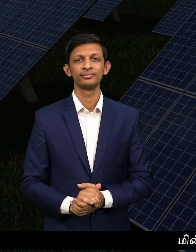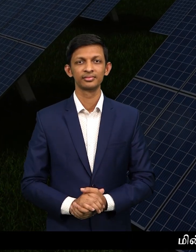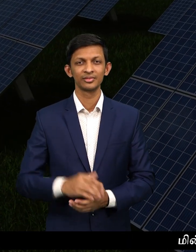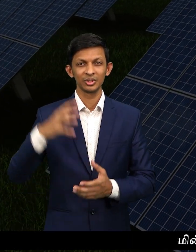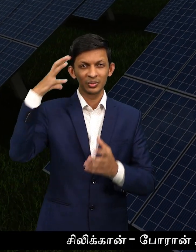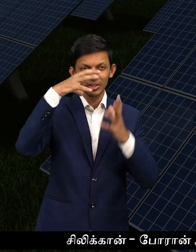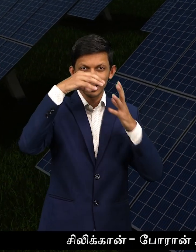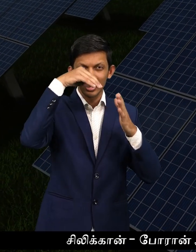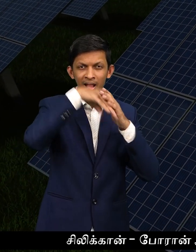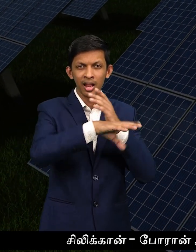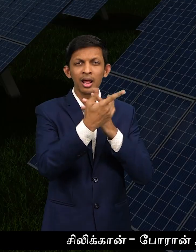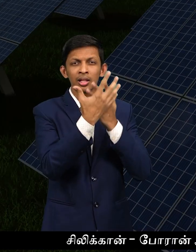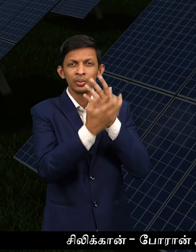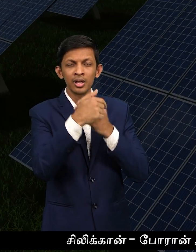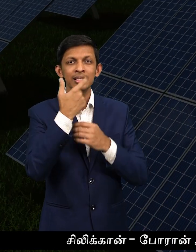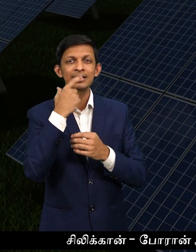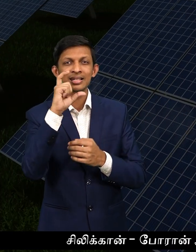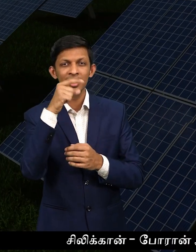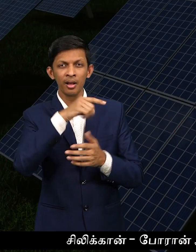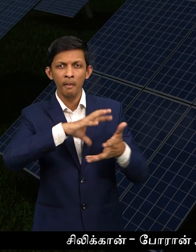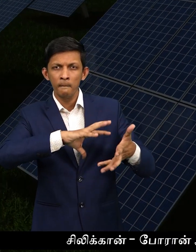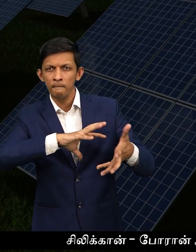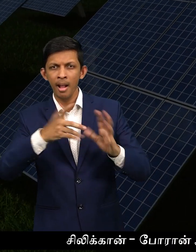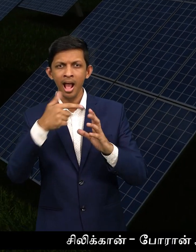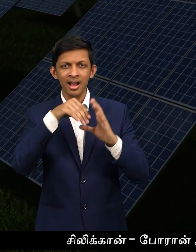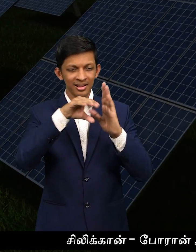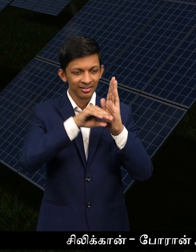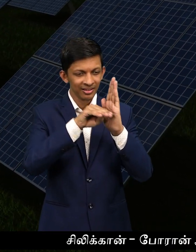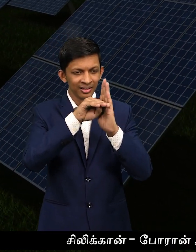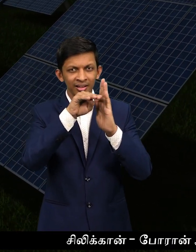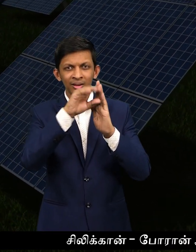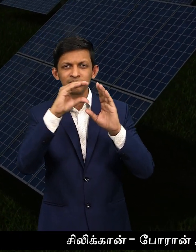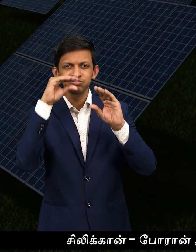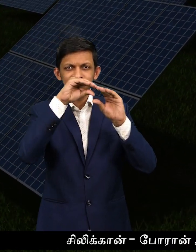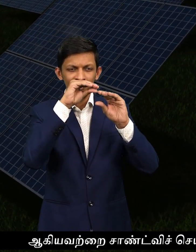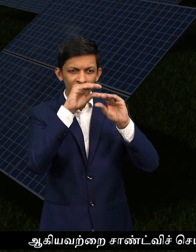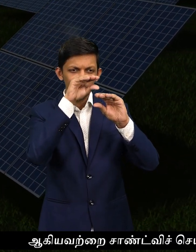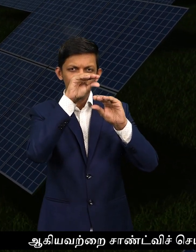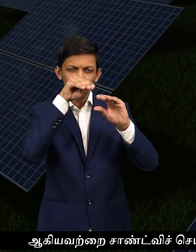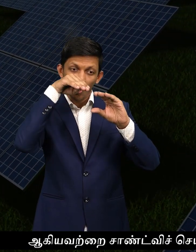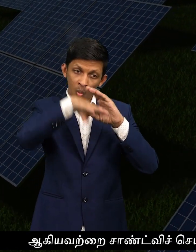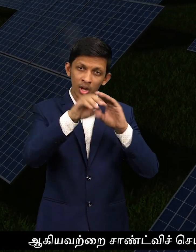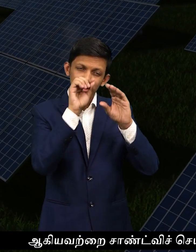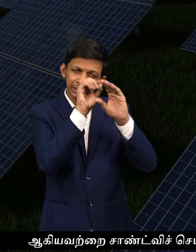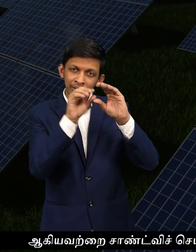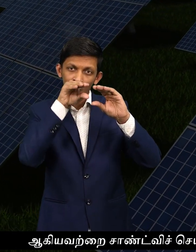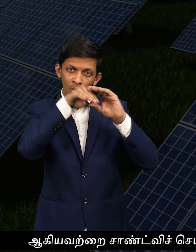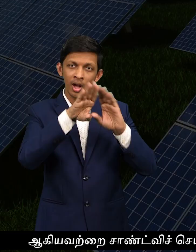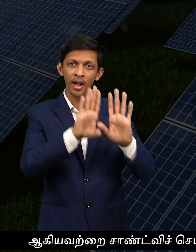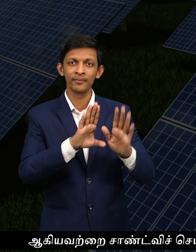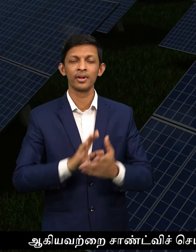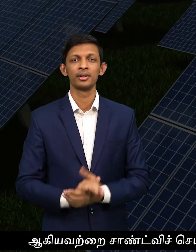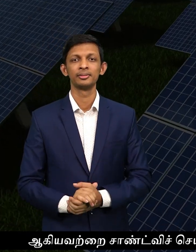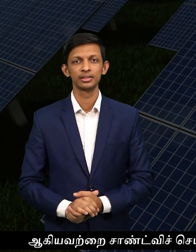மாற்றுகிறது. சிலிக்கான் அல்லது போரான் அடுக்கு மற்றும் சிலிக்கான் அல்லது ஆர்சனின் அடுக்கு ஆகியவற்றை சாண்ட்விச்